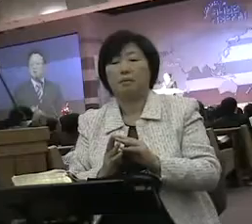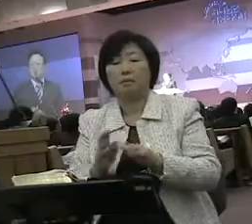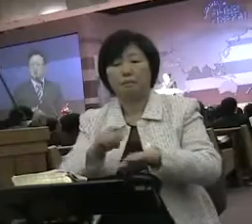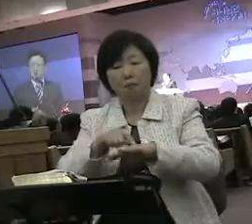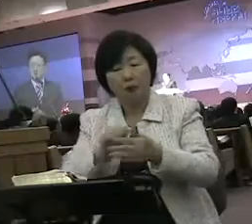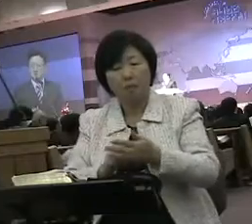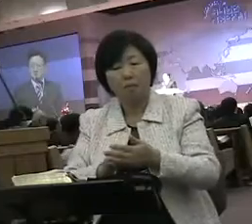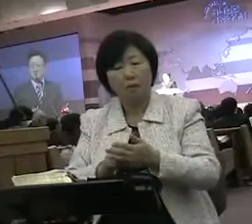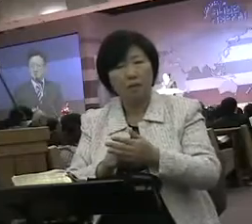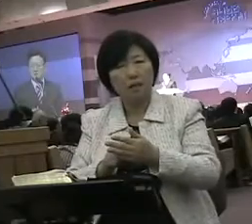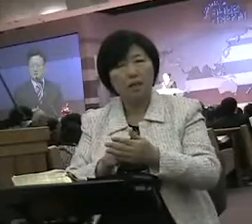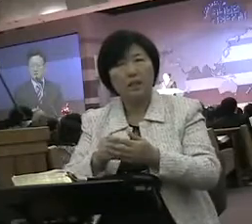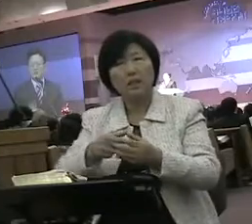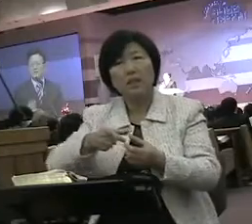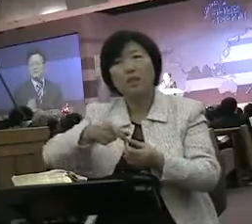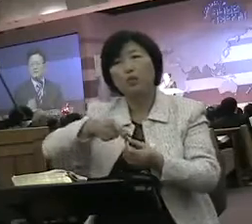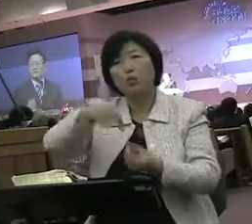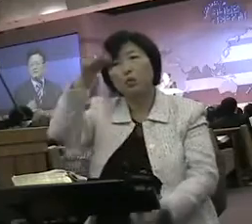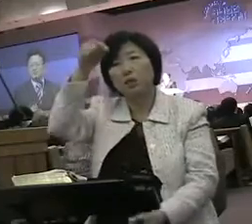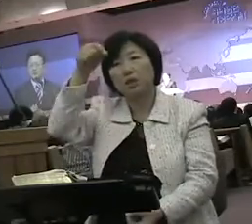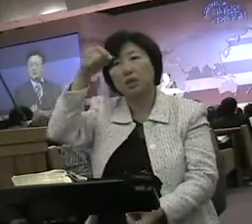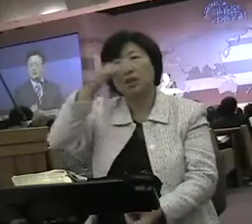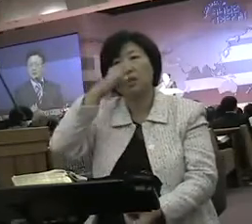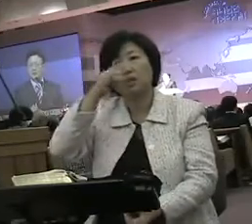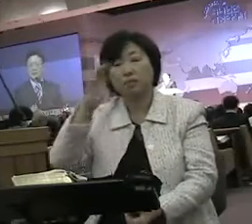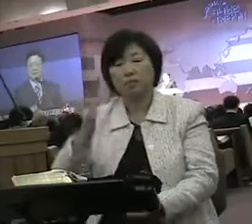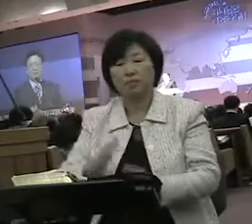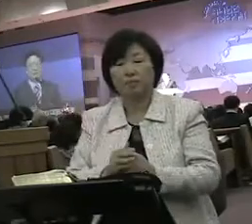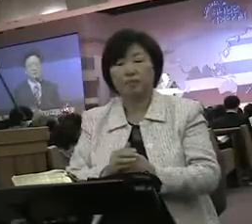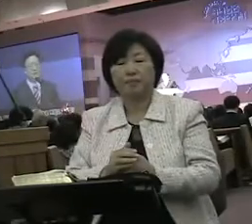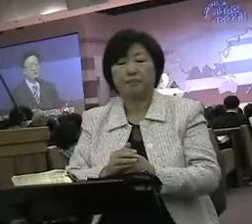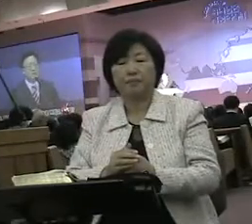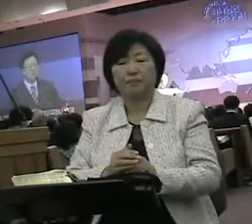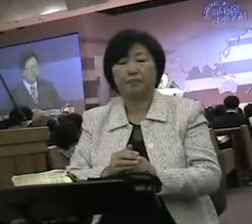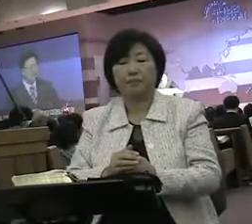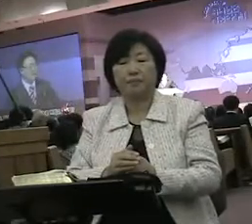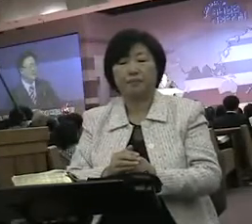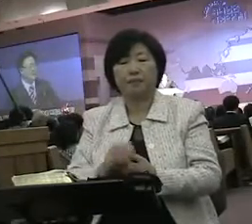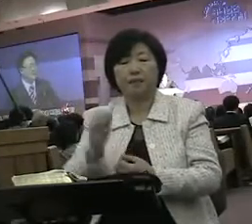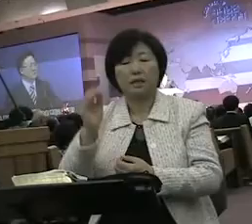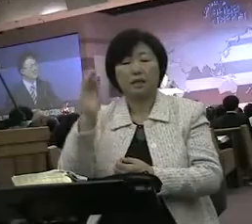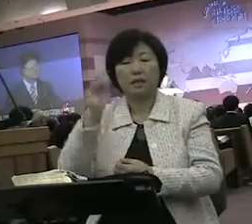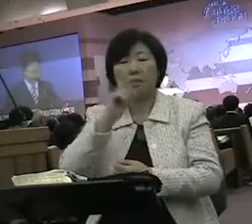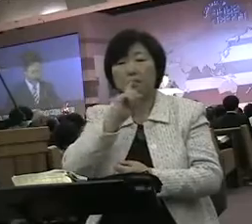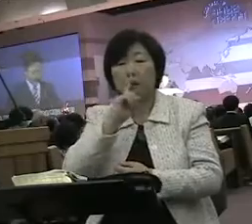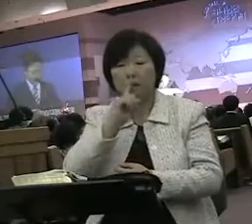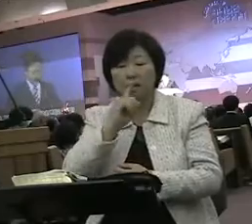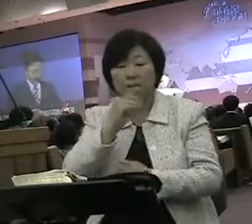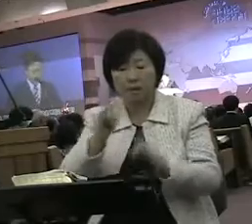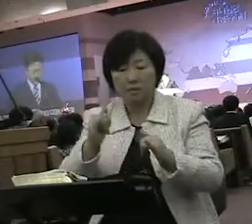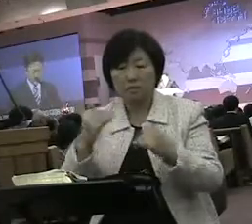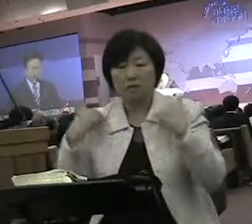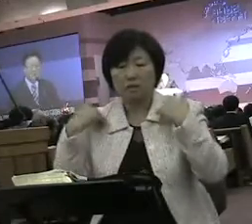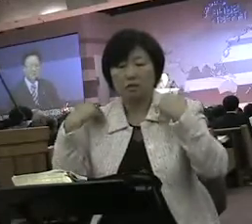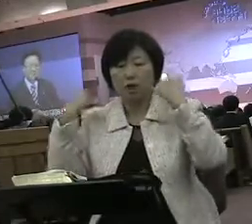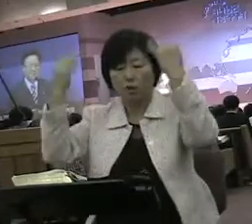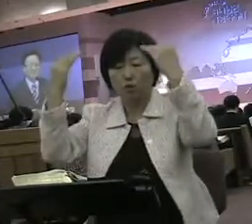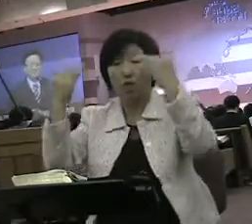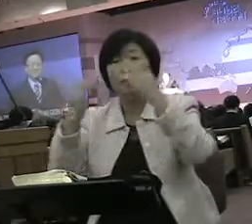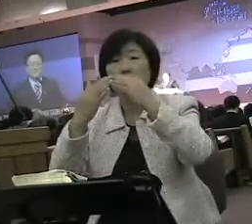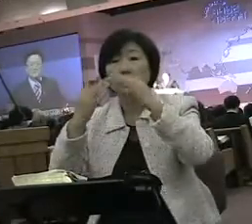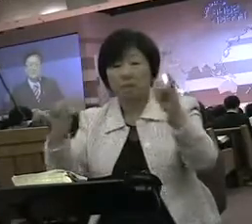마음에 그 기준이 있어요. 그 필터링을 하고 이야기를 하는 사람이 성숙한